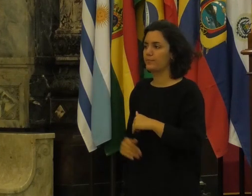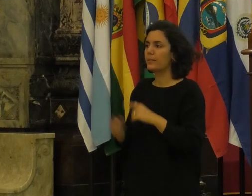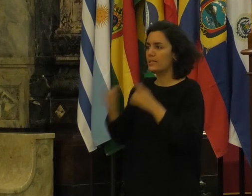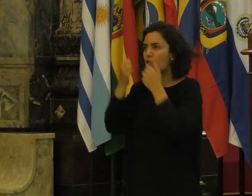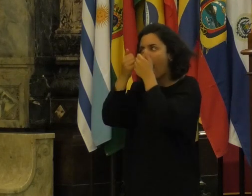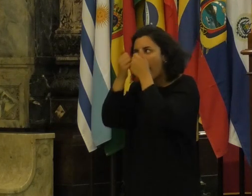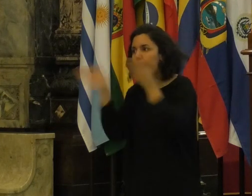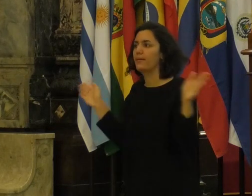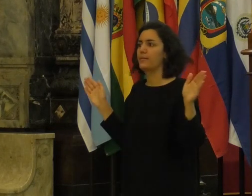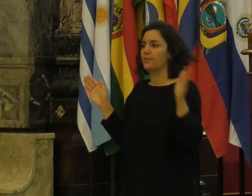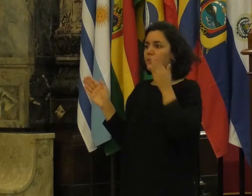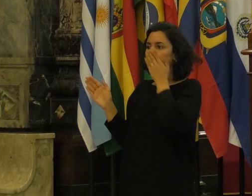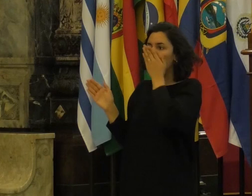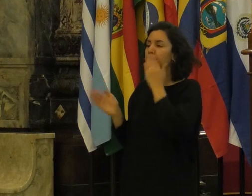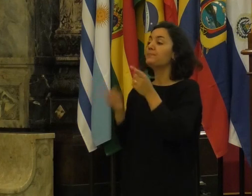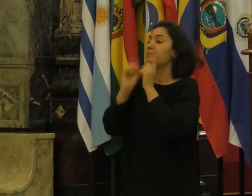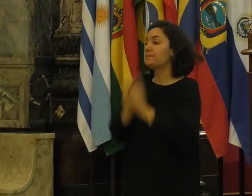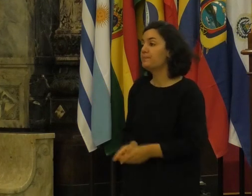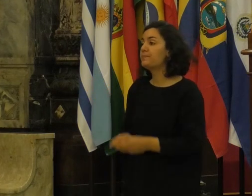Por supuesto, los debates epistémicos.